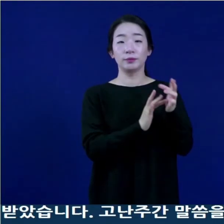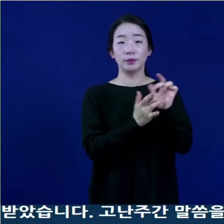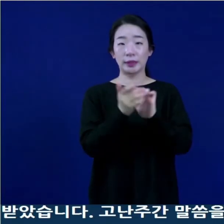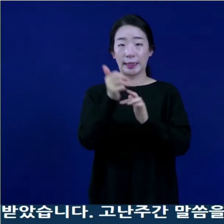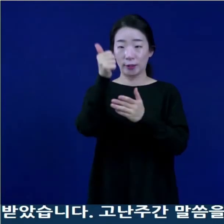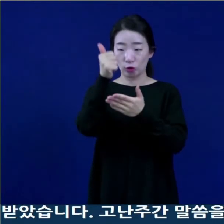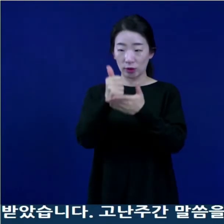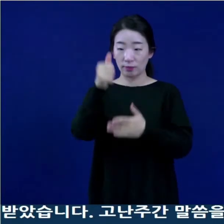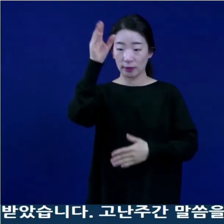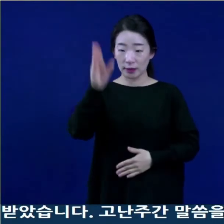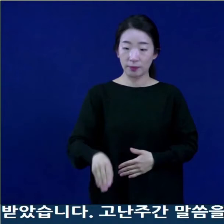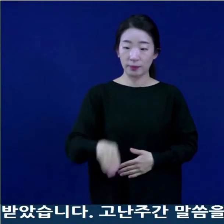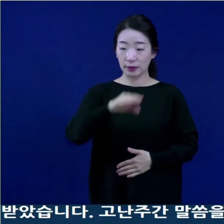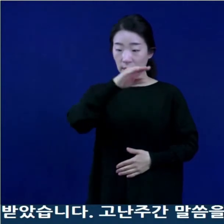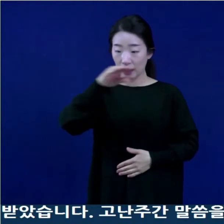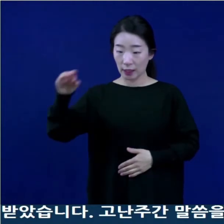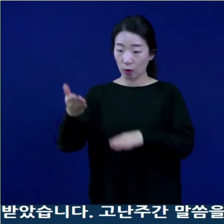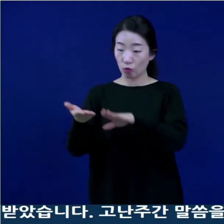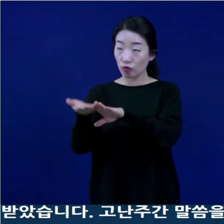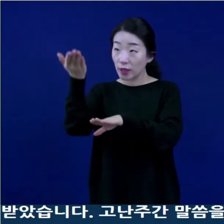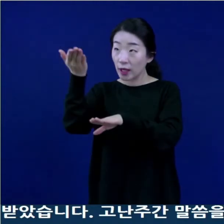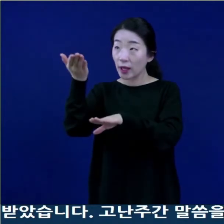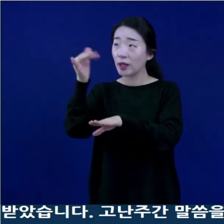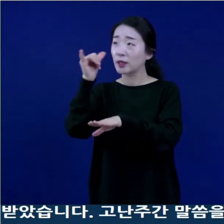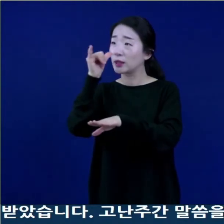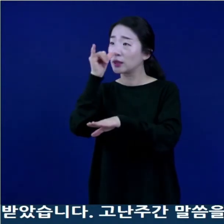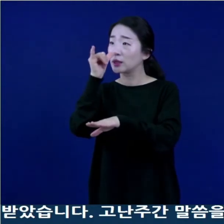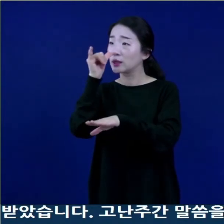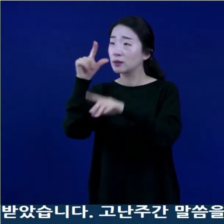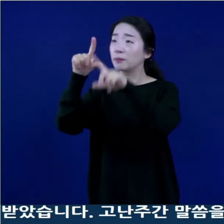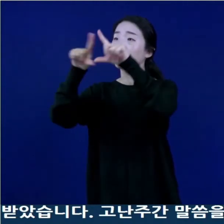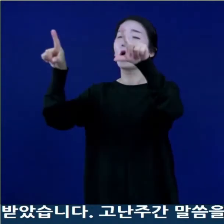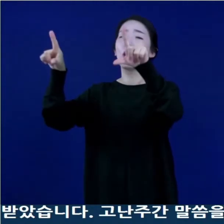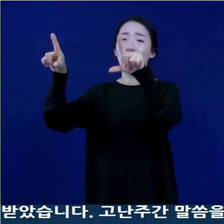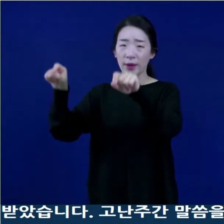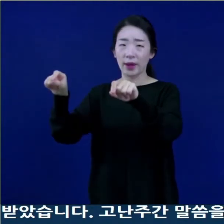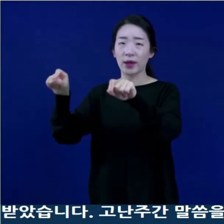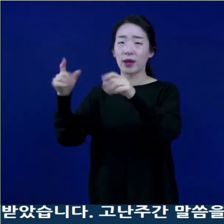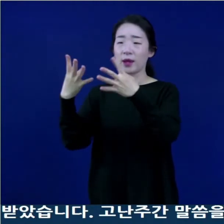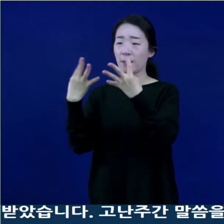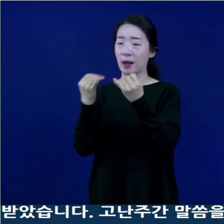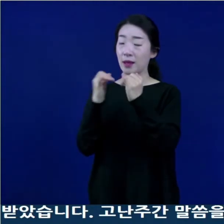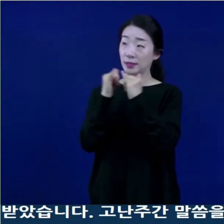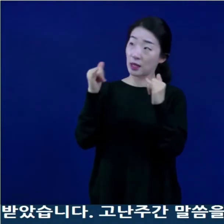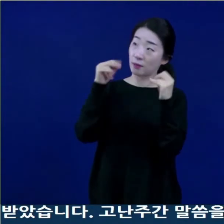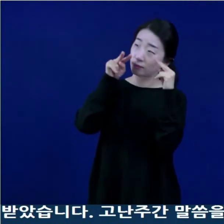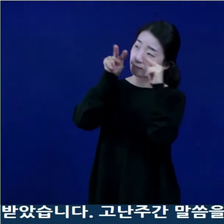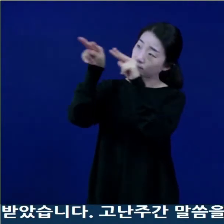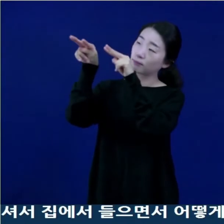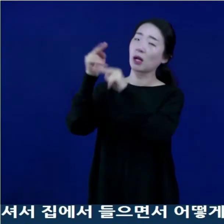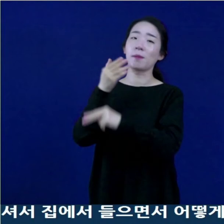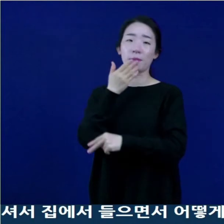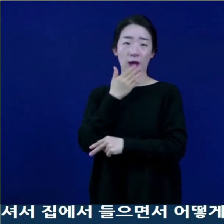십자가 위에 붙어 있던 그 명패를 많은 사람들이 볼 수 있었는데